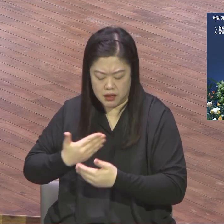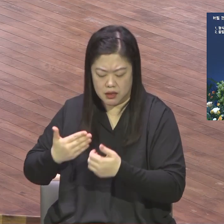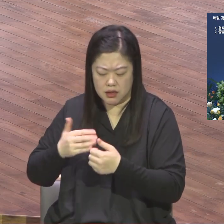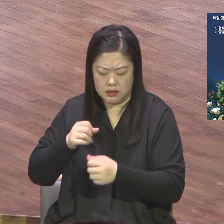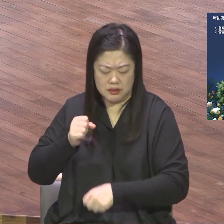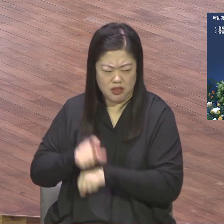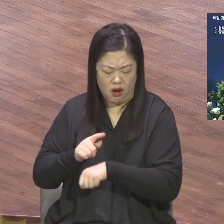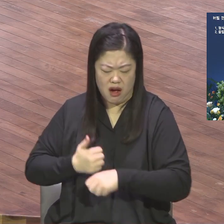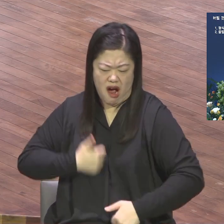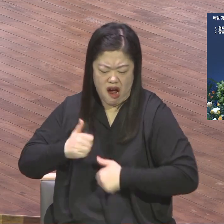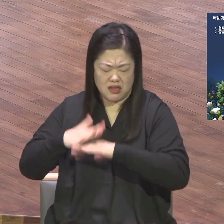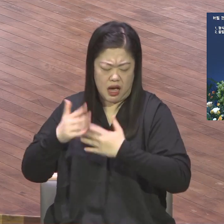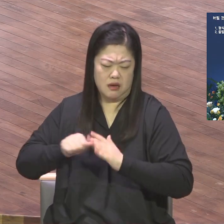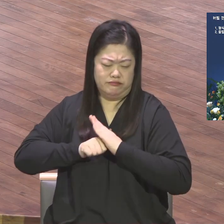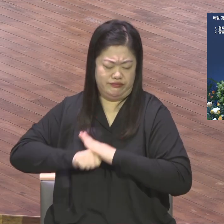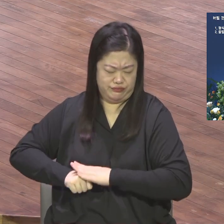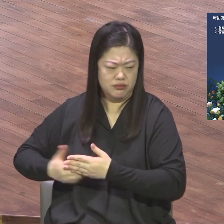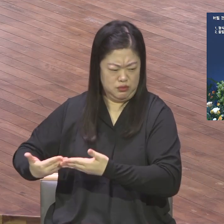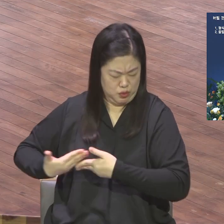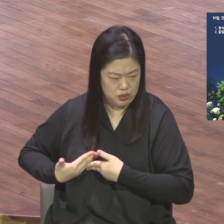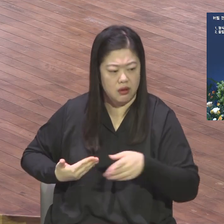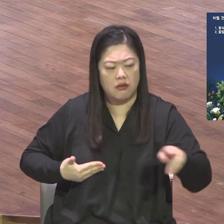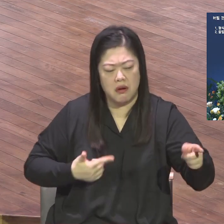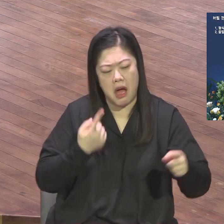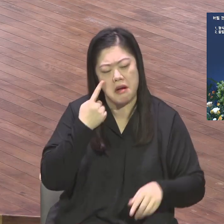믿으면 그런 일이 안 생겨.